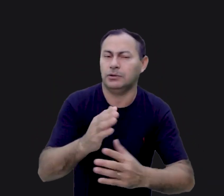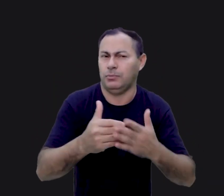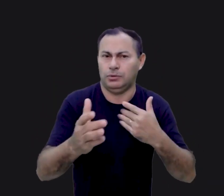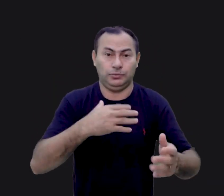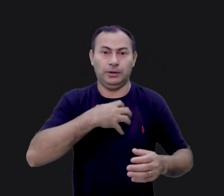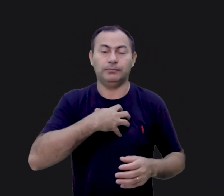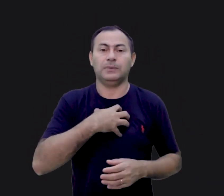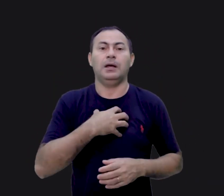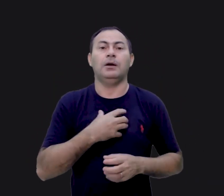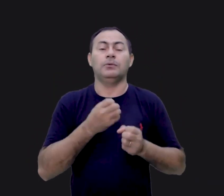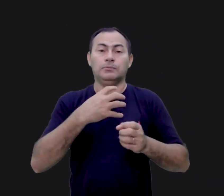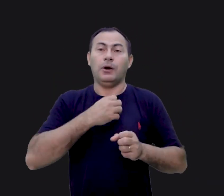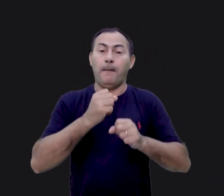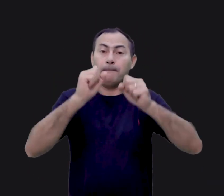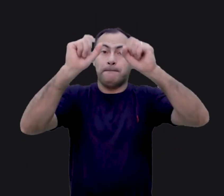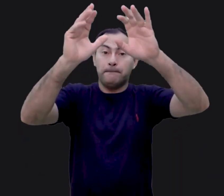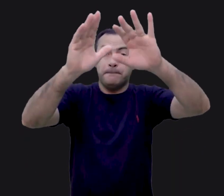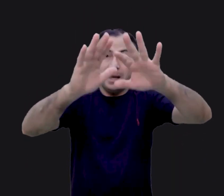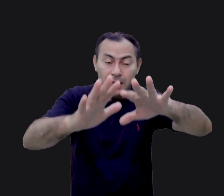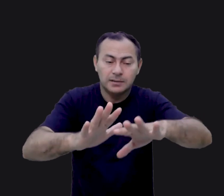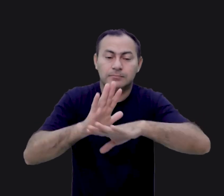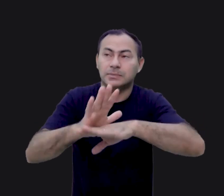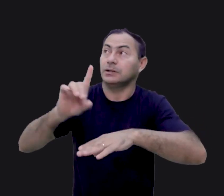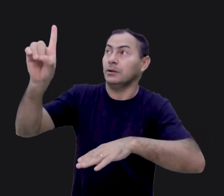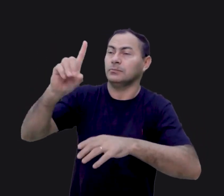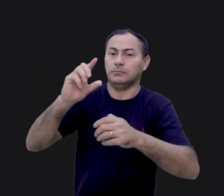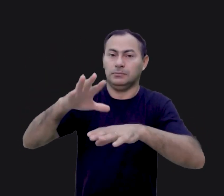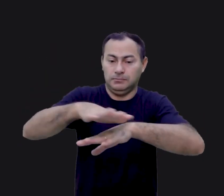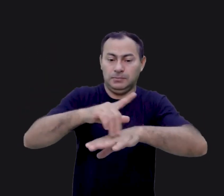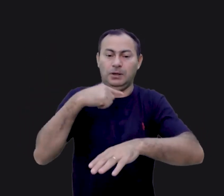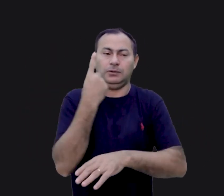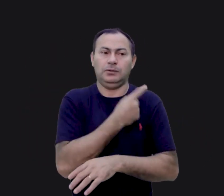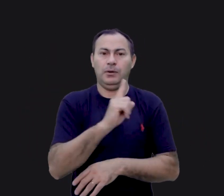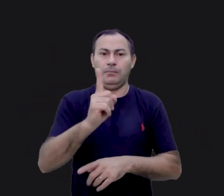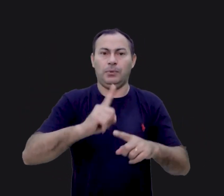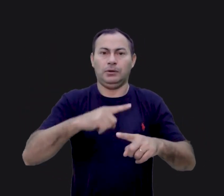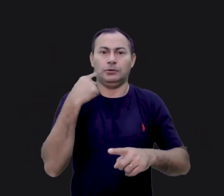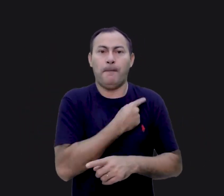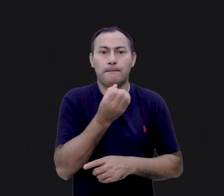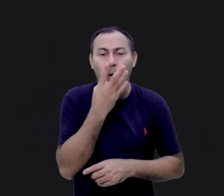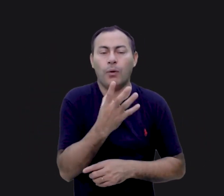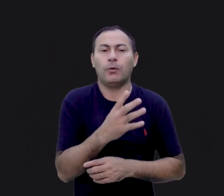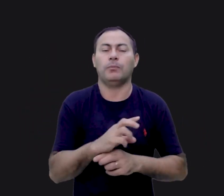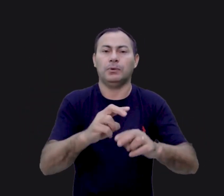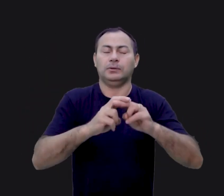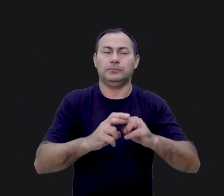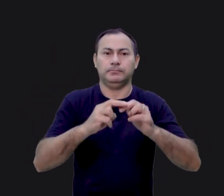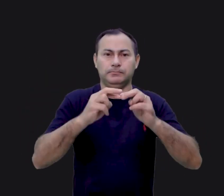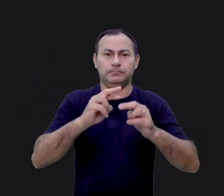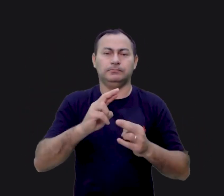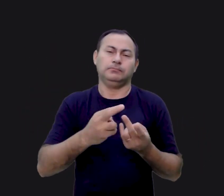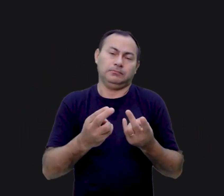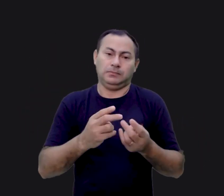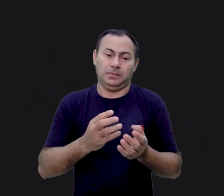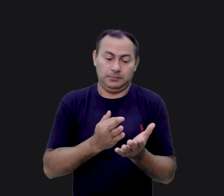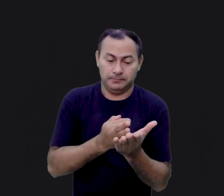apresentada é o favor e a benção de Deus que vem sobre nós não porque somos bons ou por causa do nosso mérito ou